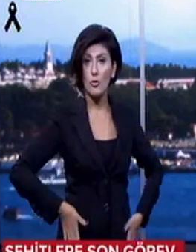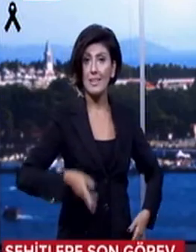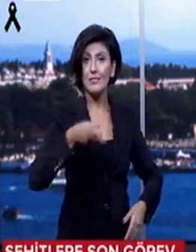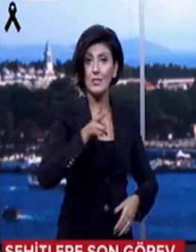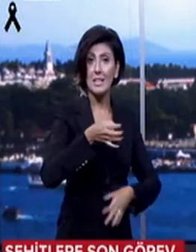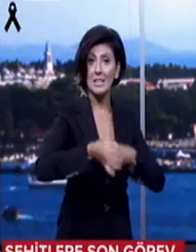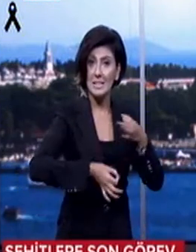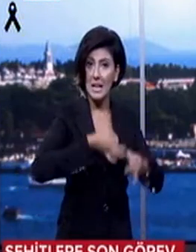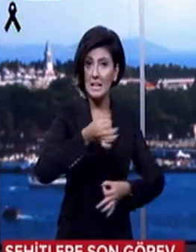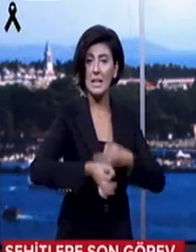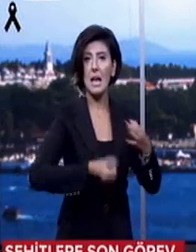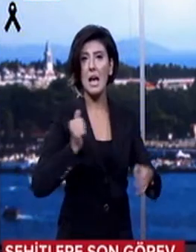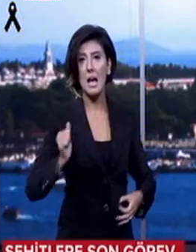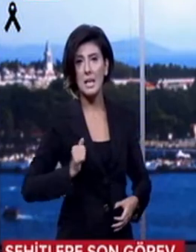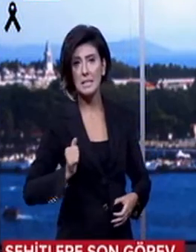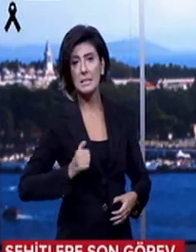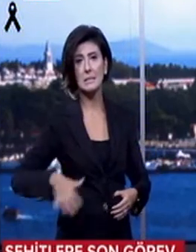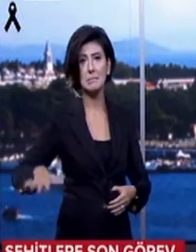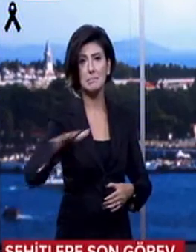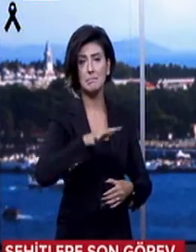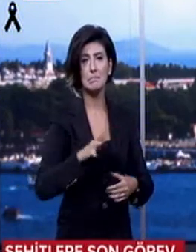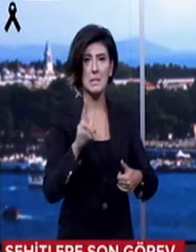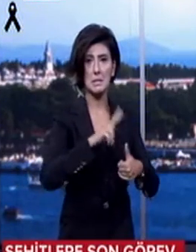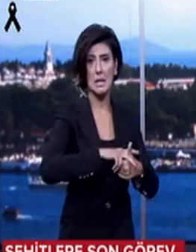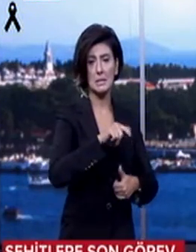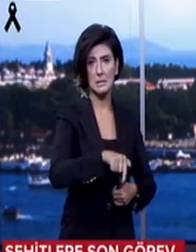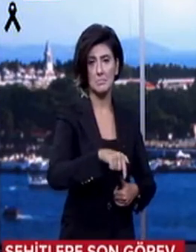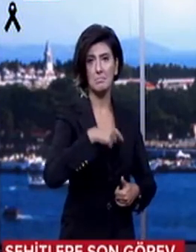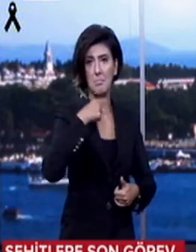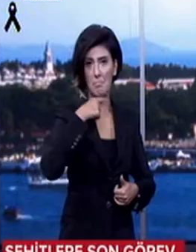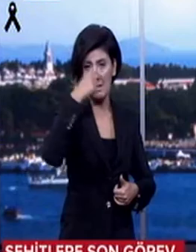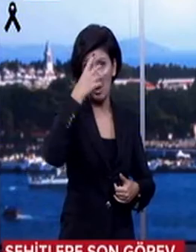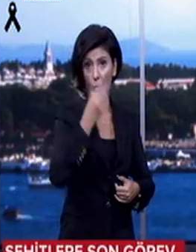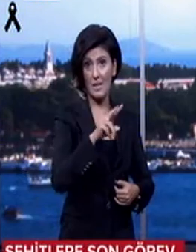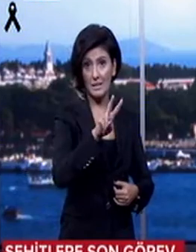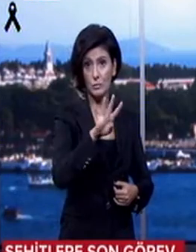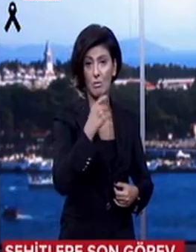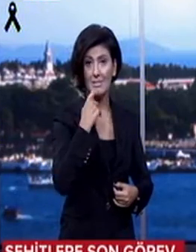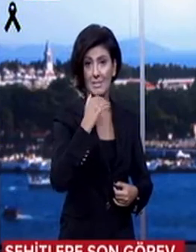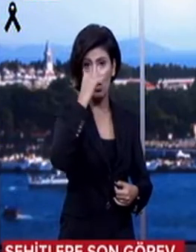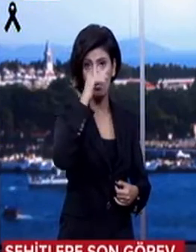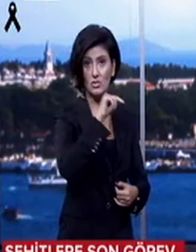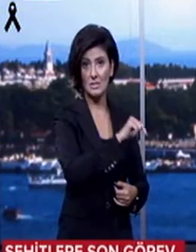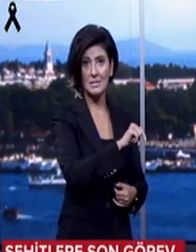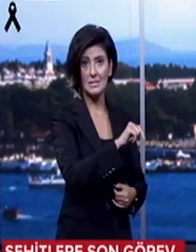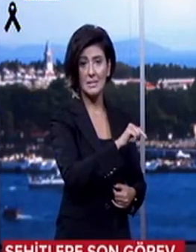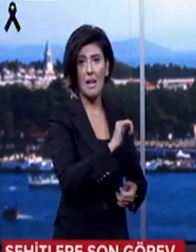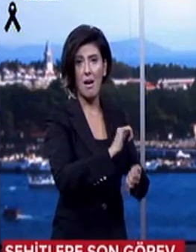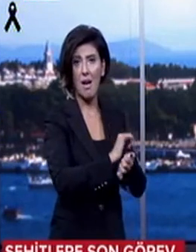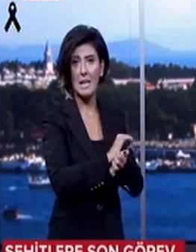şehidin yakınlarıyla askeri ve mülki erkan katıldı. Bekar olan 24 yaşındaki Şahin,